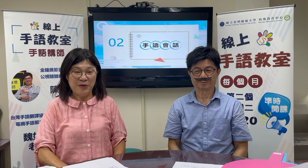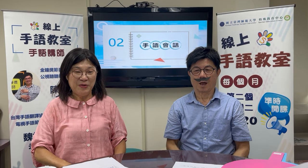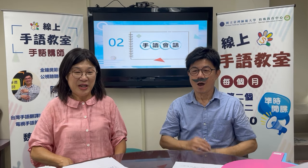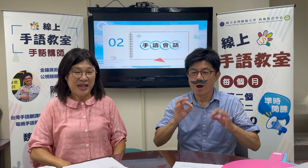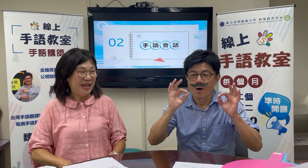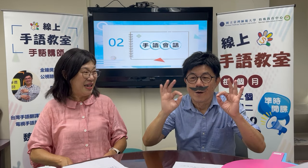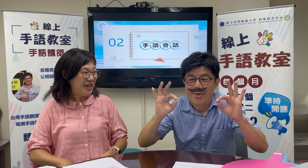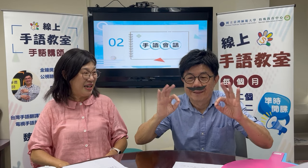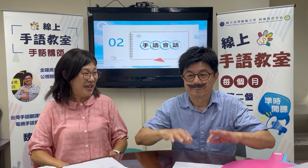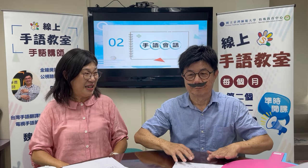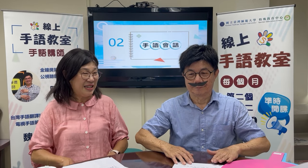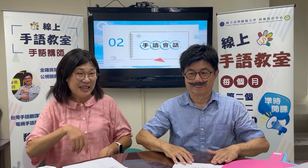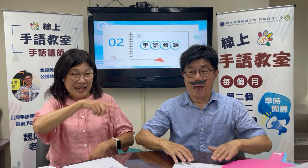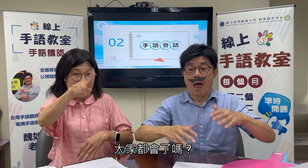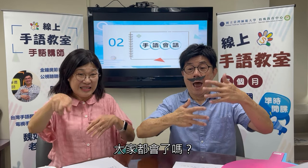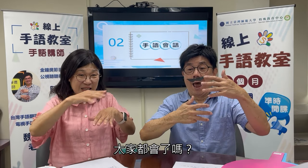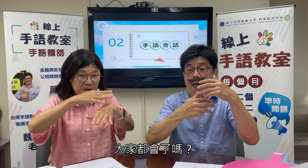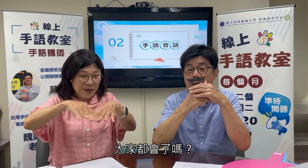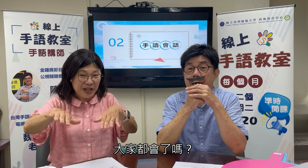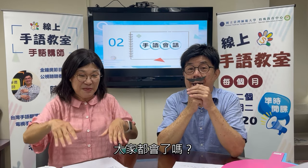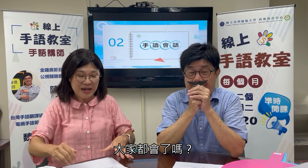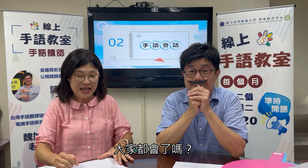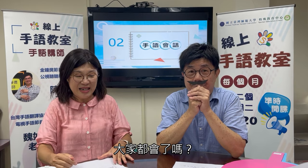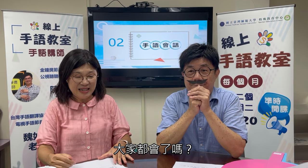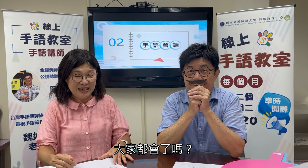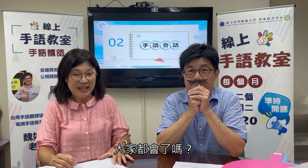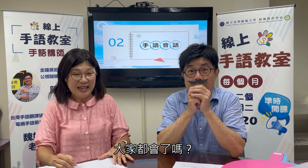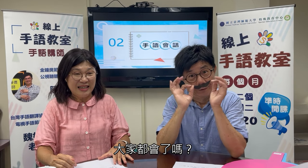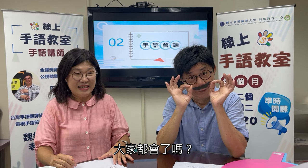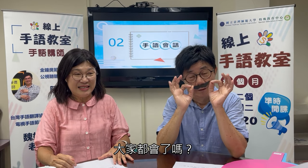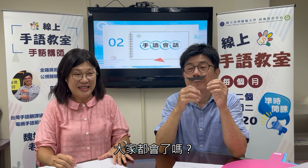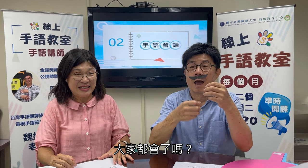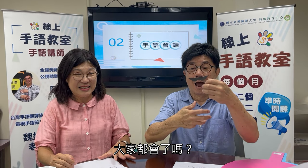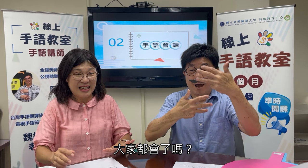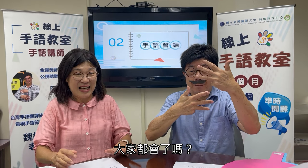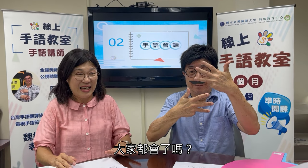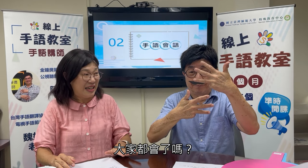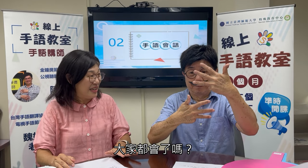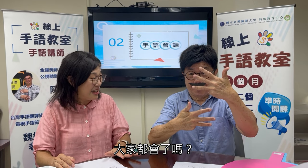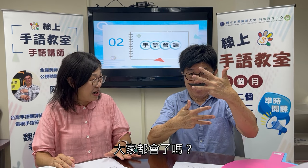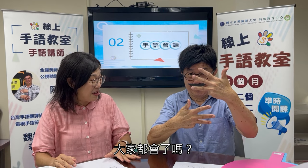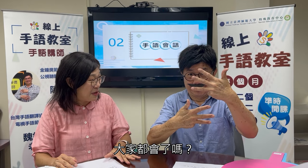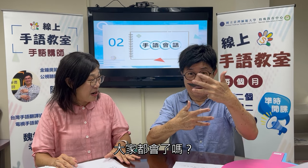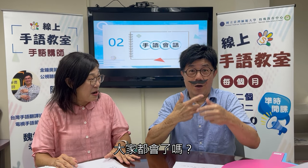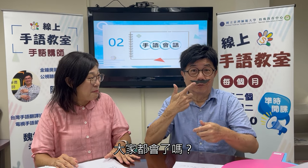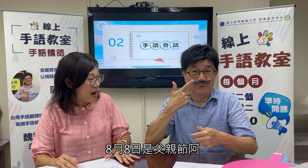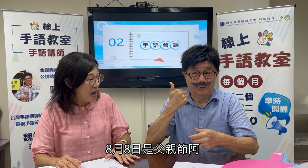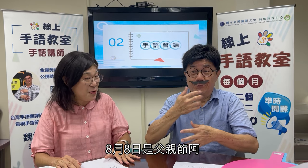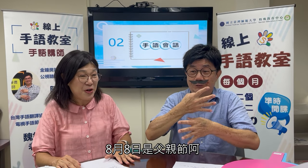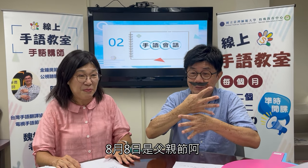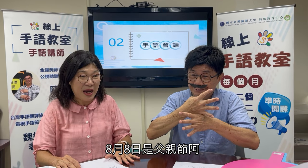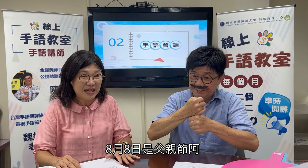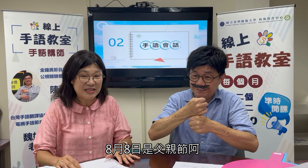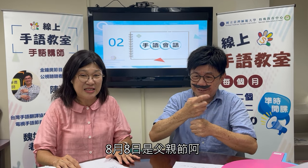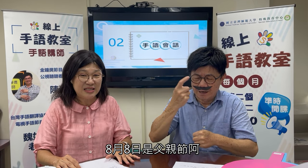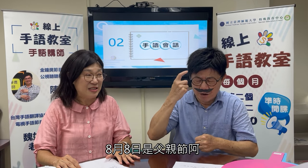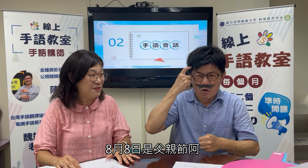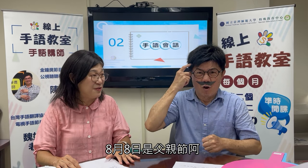OK， 大家都会了吗？现在要8月8日是父